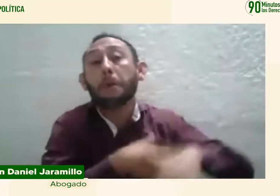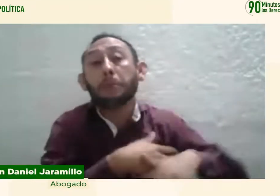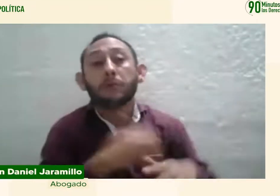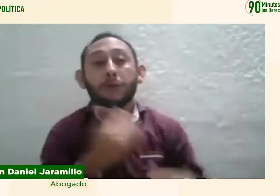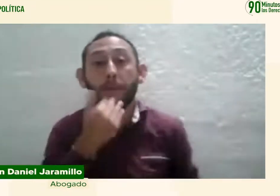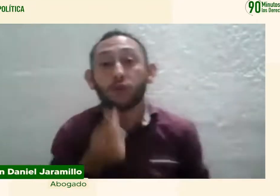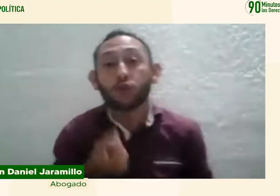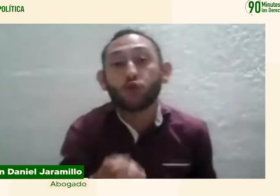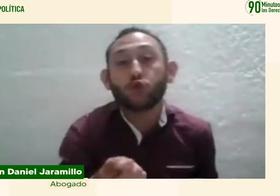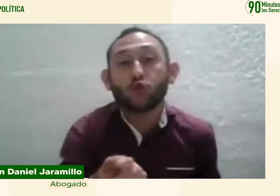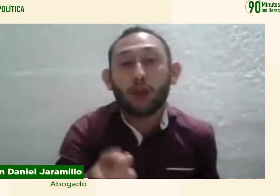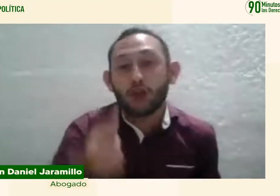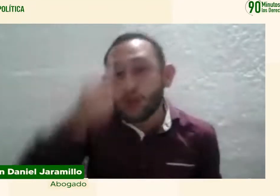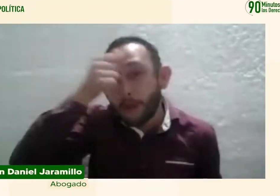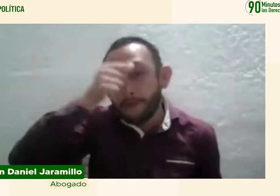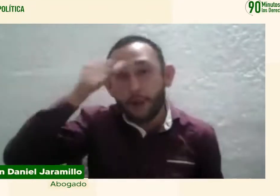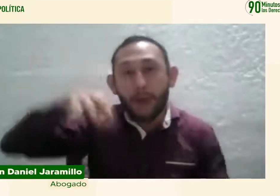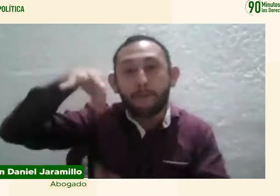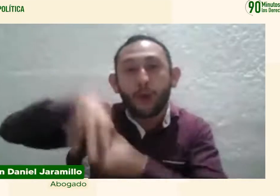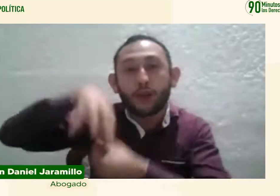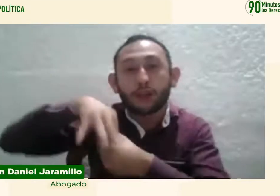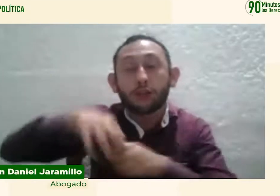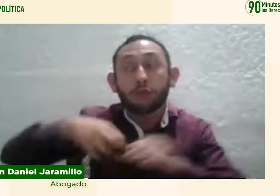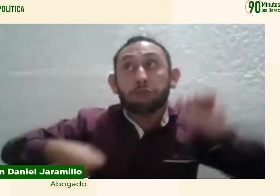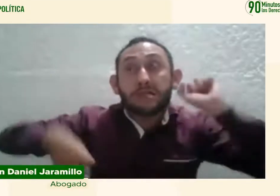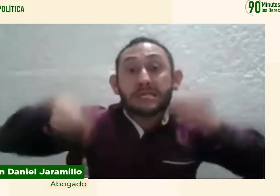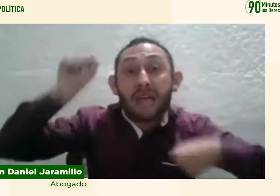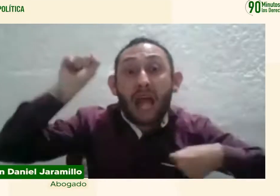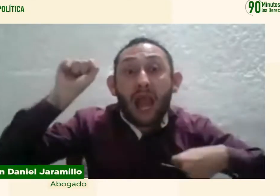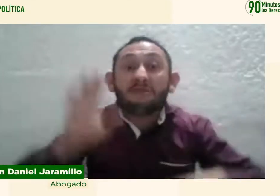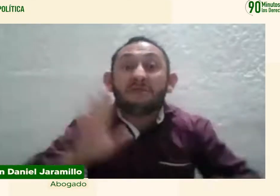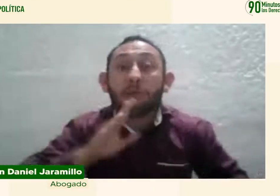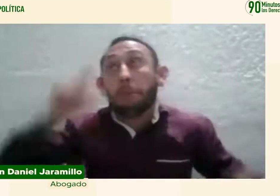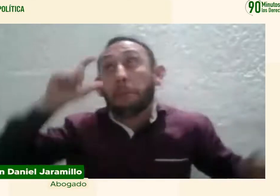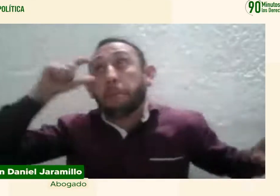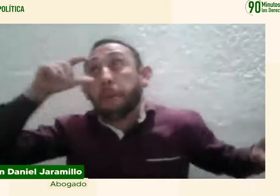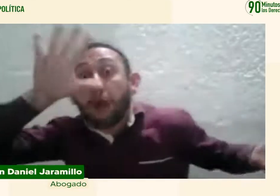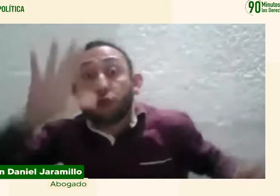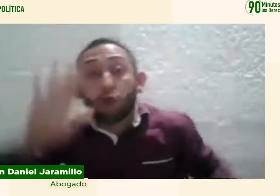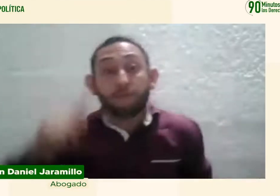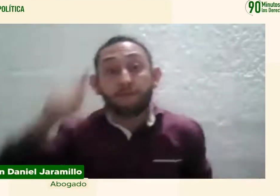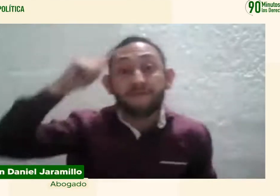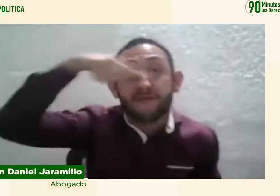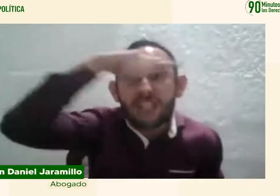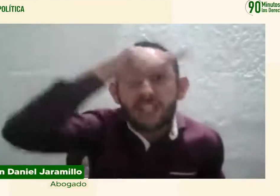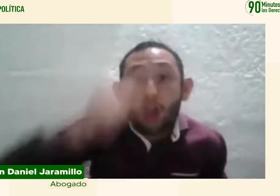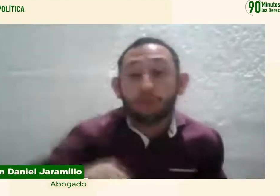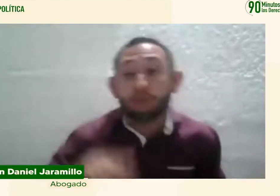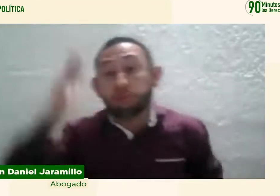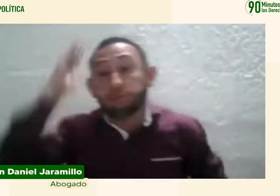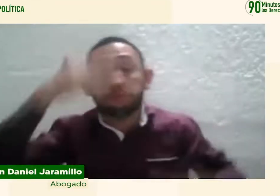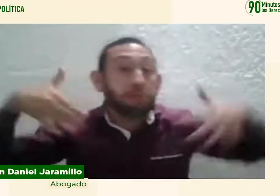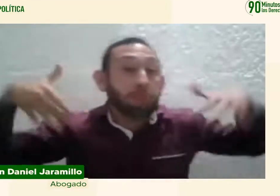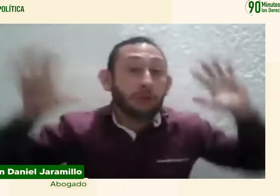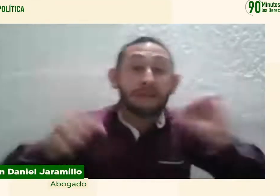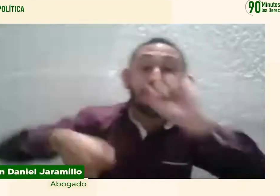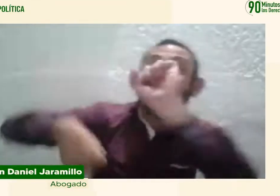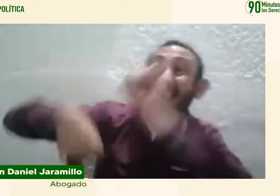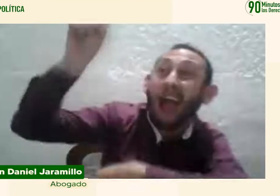opinan a gales yo voto por quien quiera y la idea es que el domingo que nos toque votar sea petro sea fico